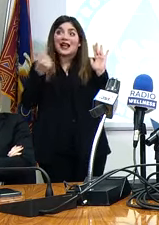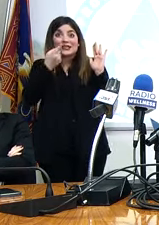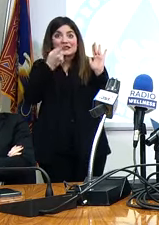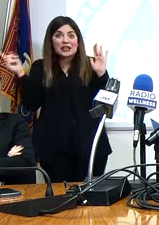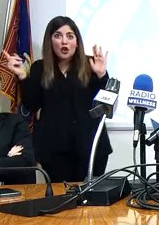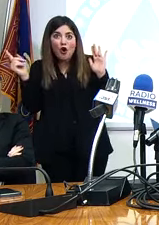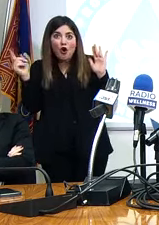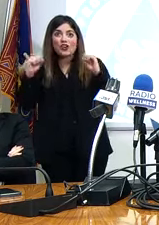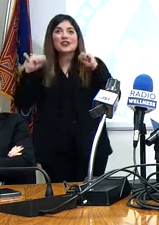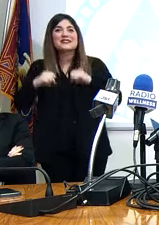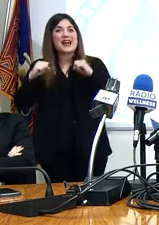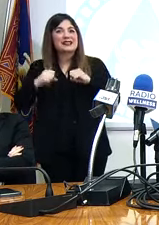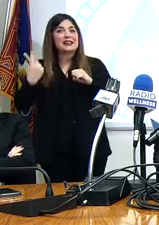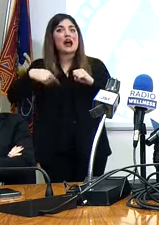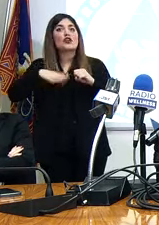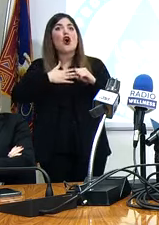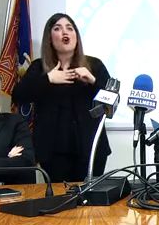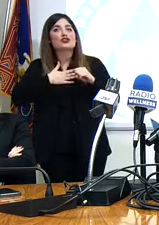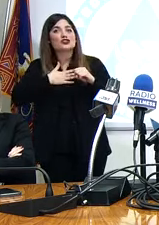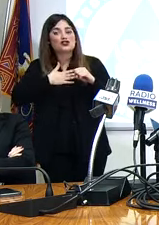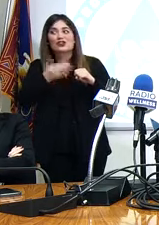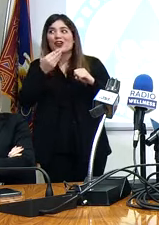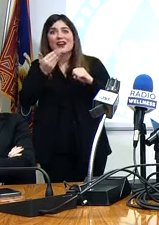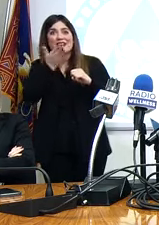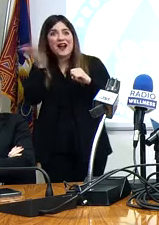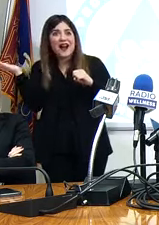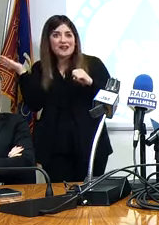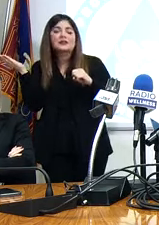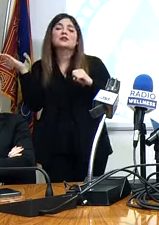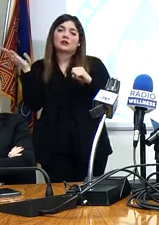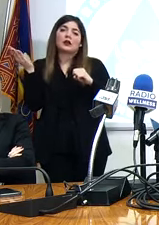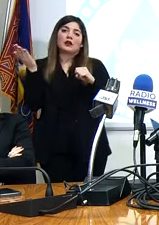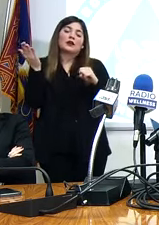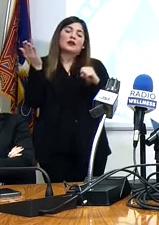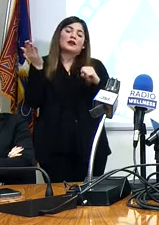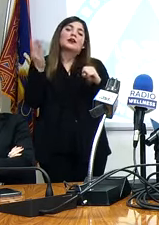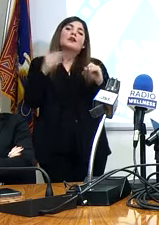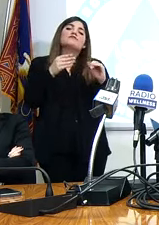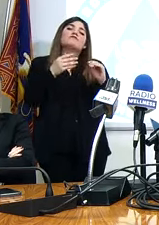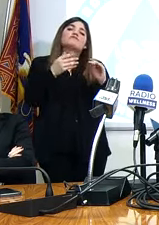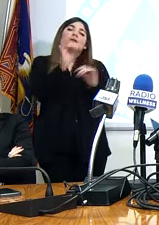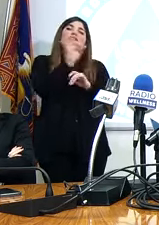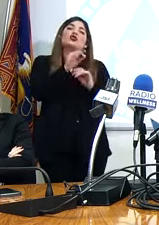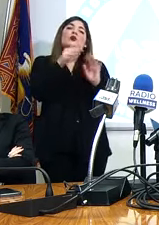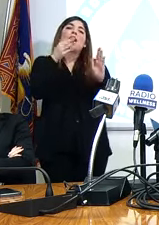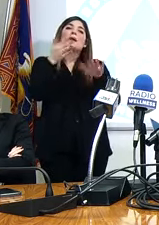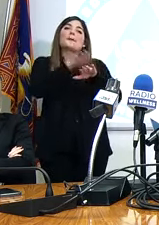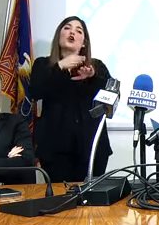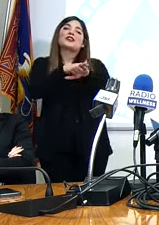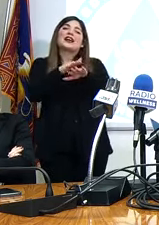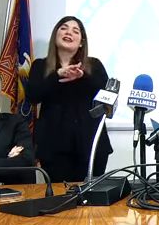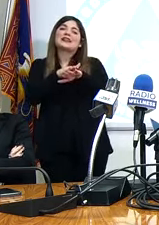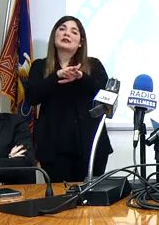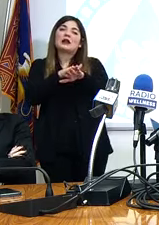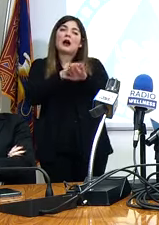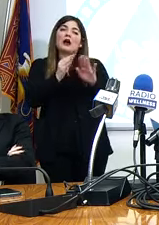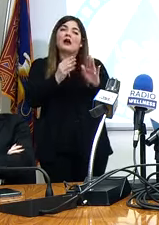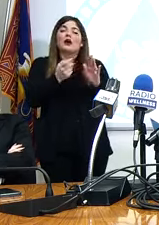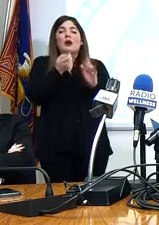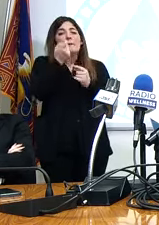sanità, magari l'incidenza della mortalità sarebbe stata anche più alta. Ricordiamoci che noi abbiamo avuto un mese nel